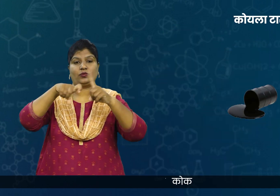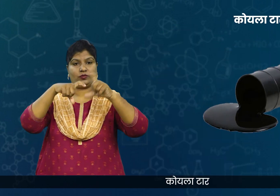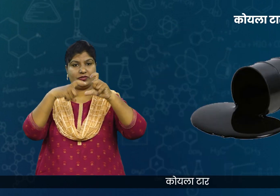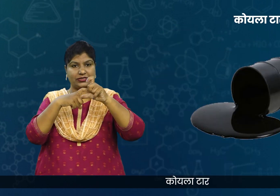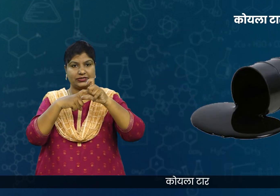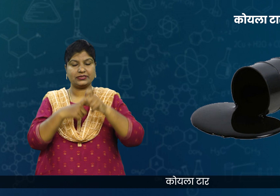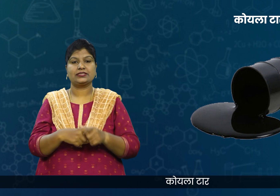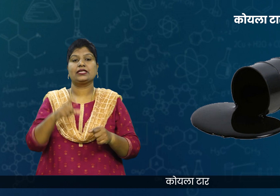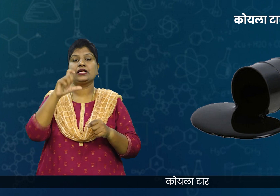टार,